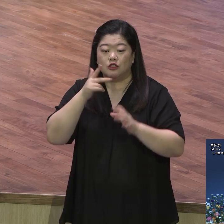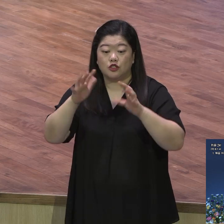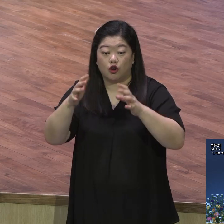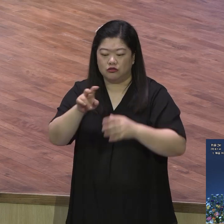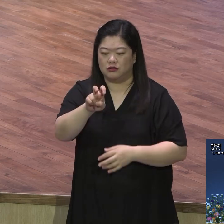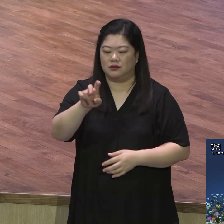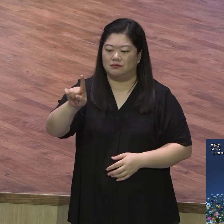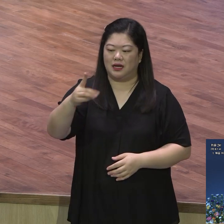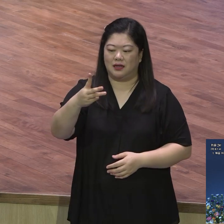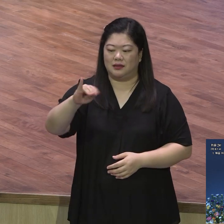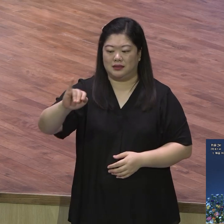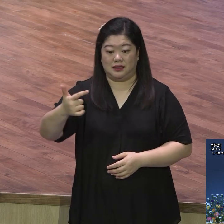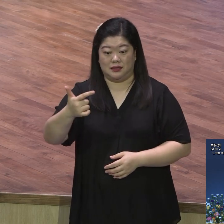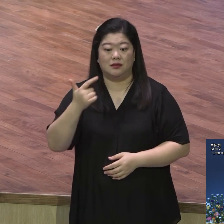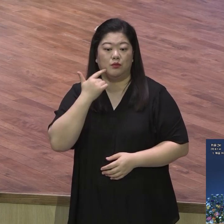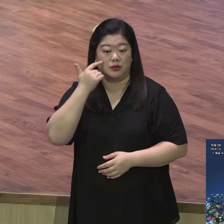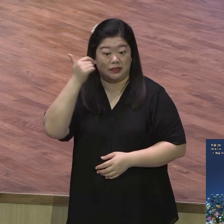의사였습니다.